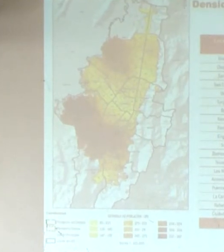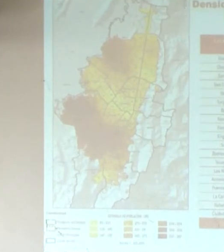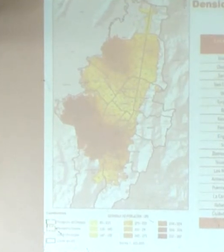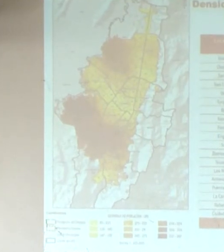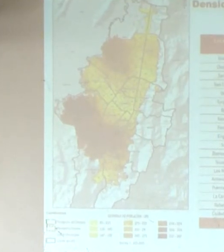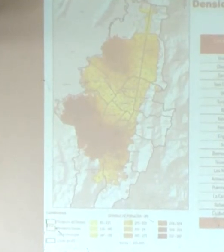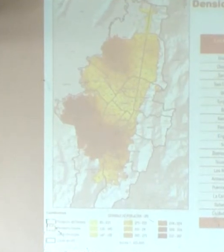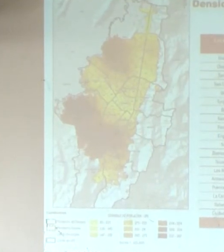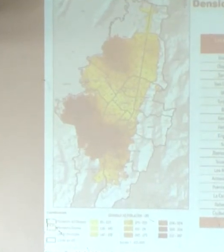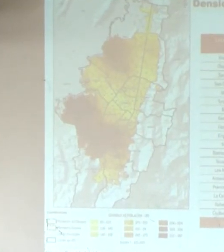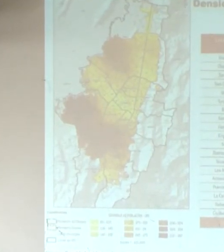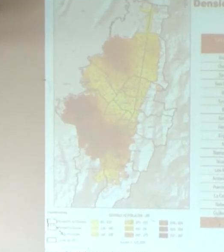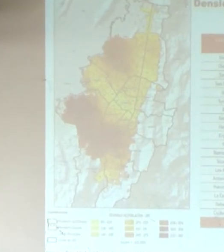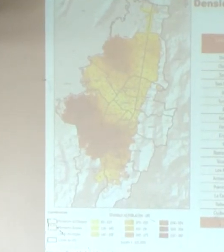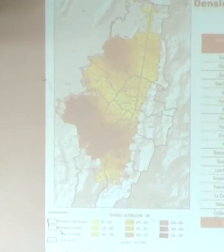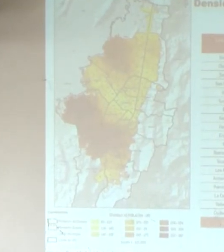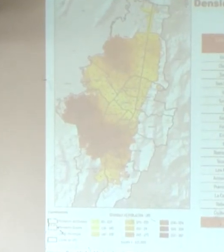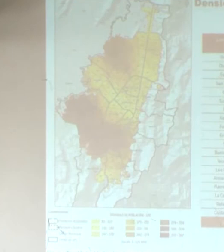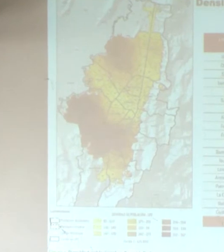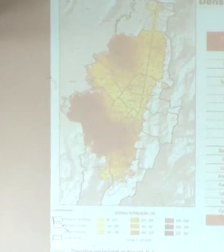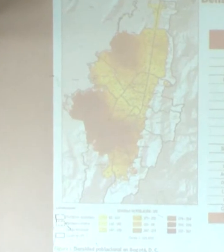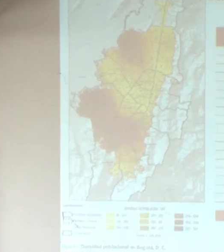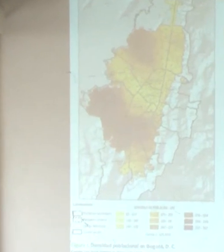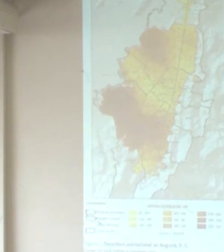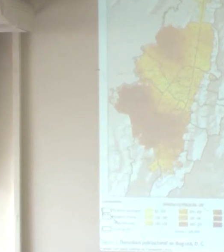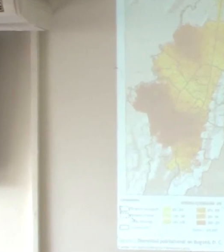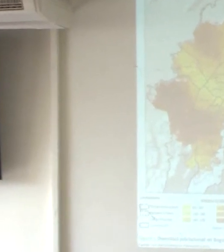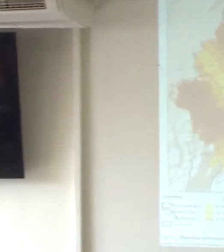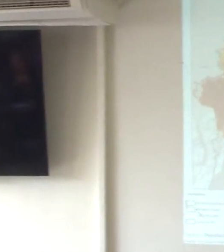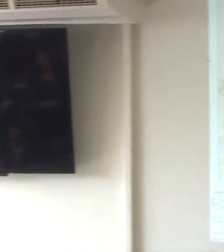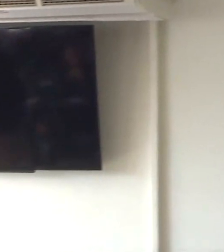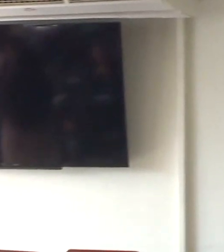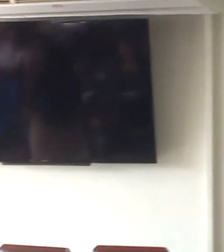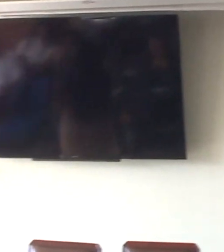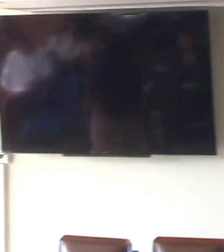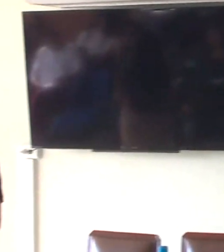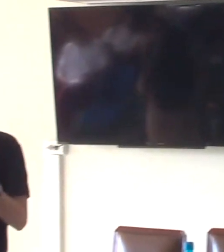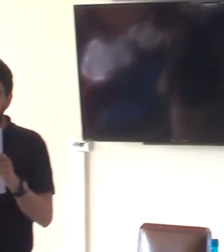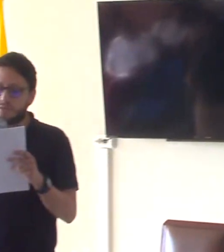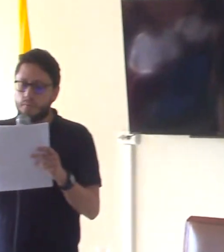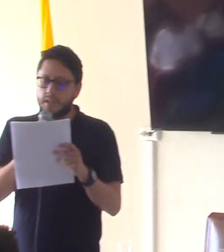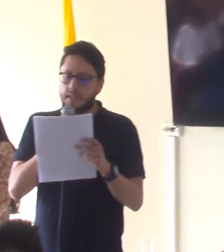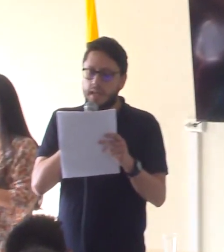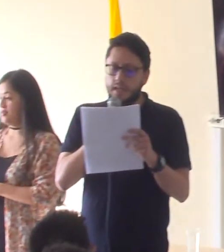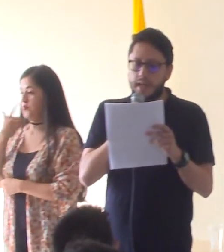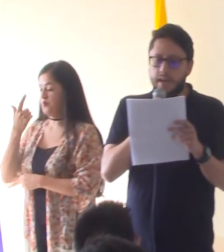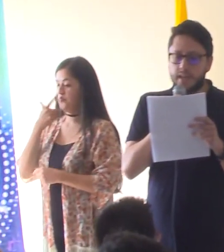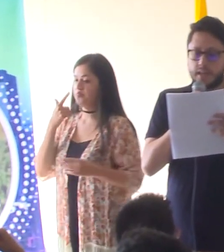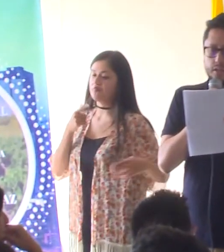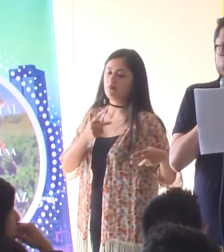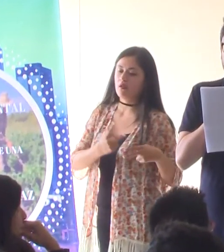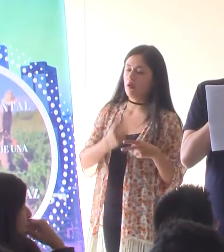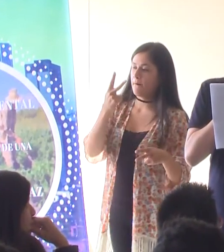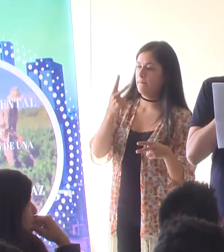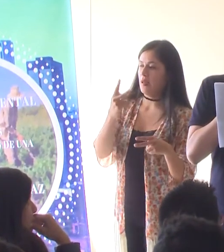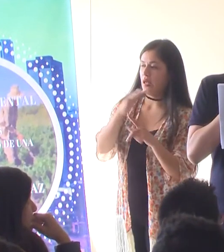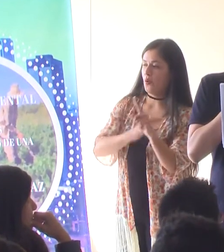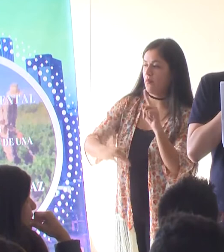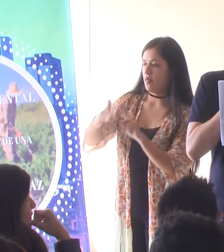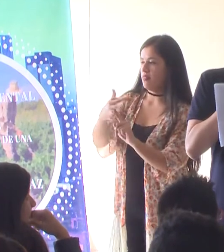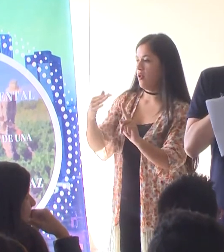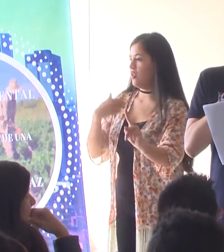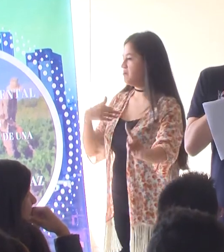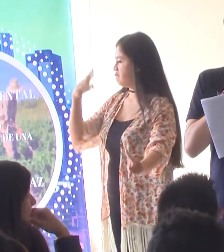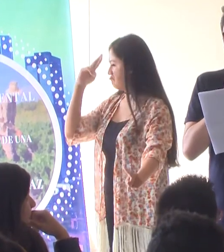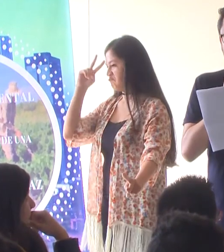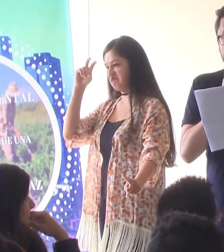recientemente usada por nuestro alcalde enrique peñalosa se cruzan dos caminos el riesgo ambiental y la irracionalidad ambiental